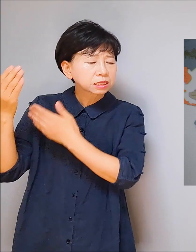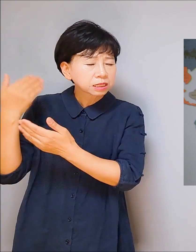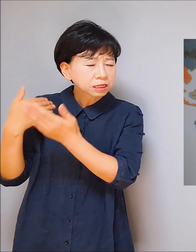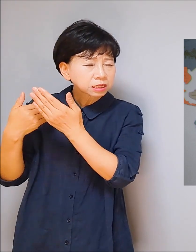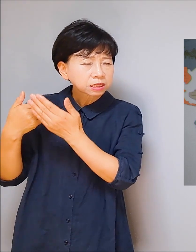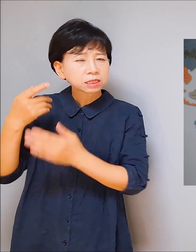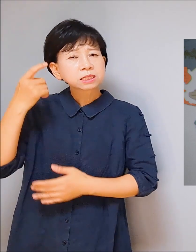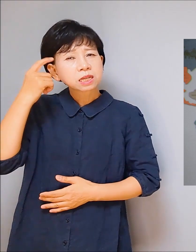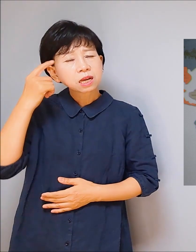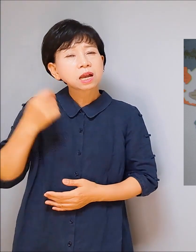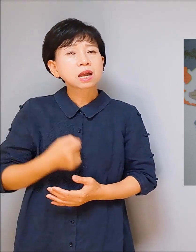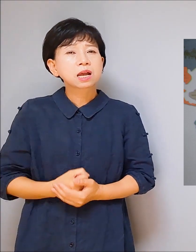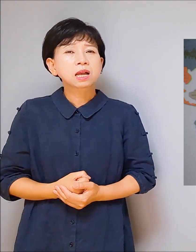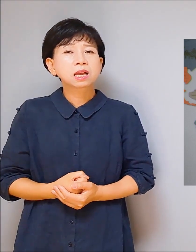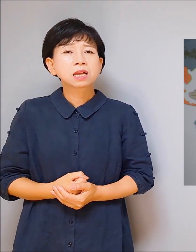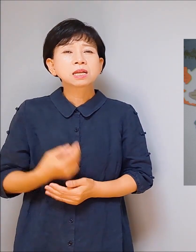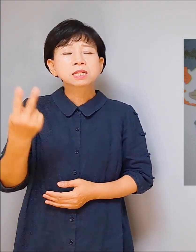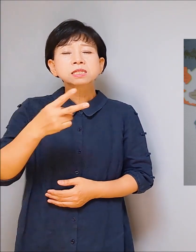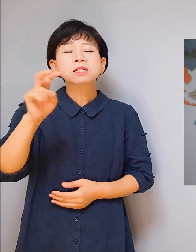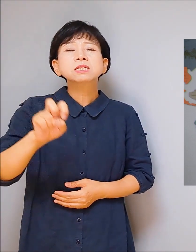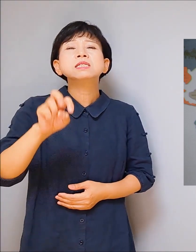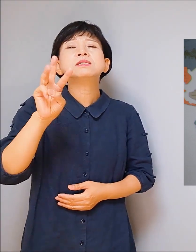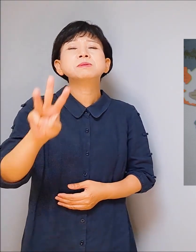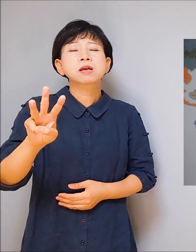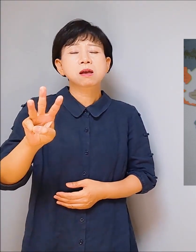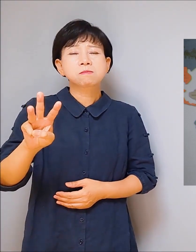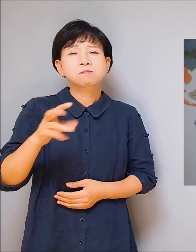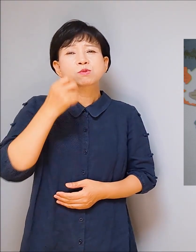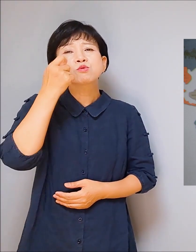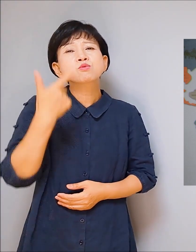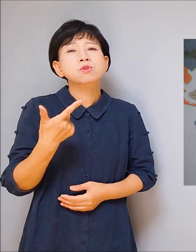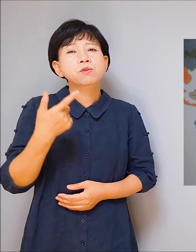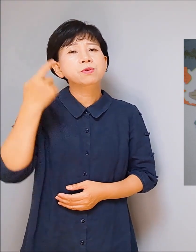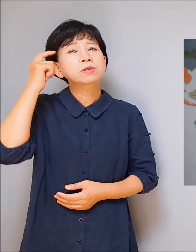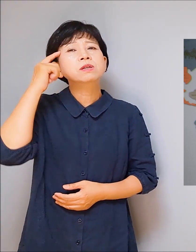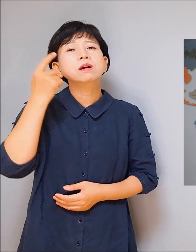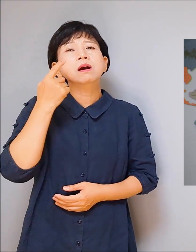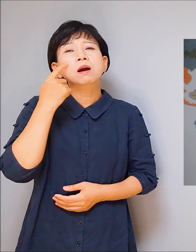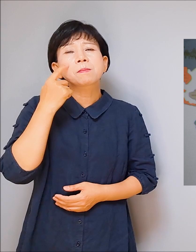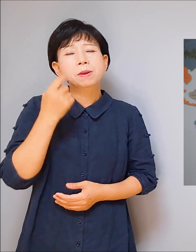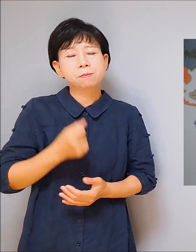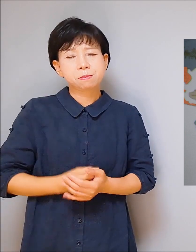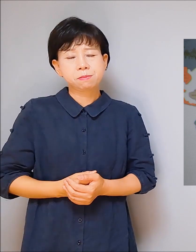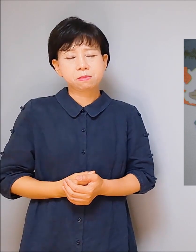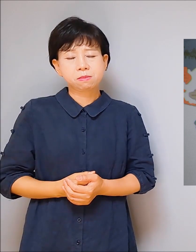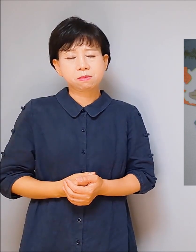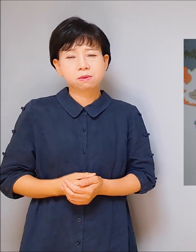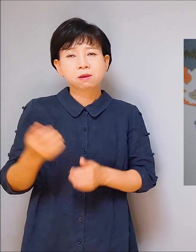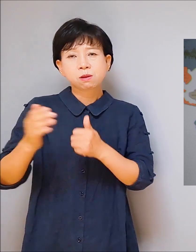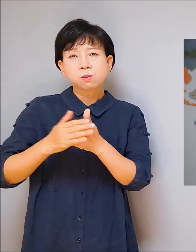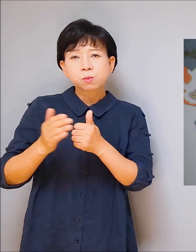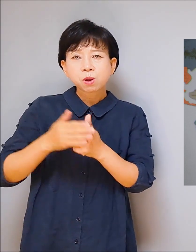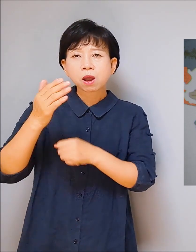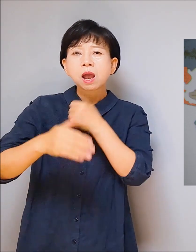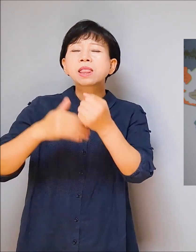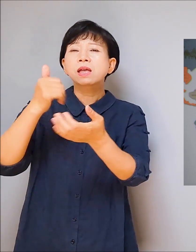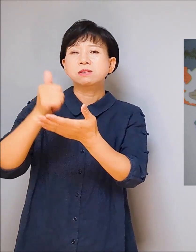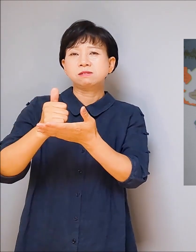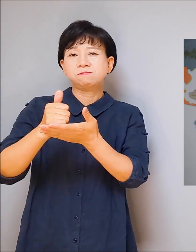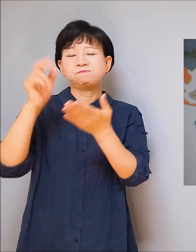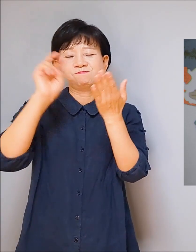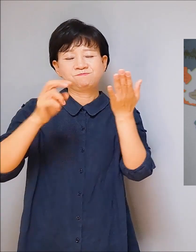생각이 나지 않으시면 2023년만 기억해 보시라니까요. 에베네셀의 하나님을